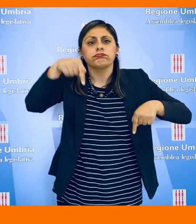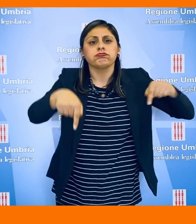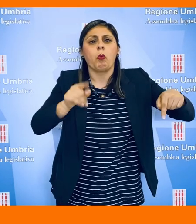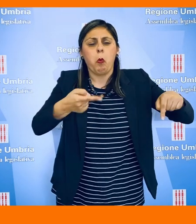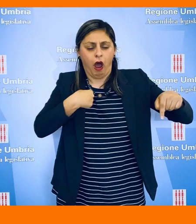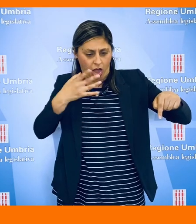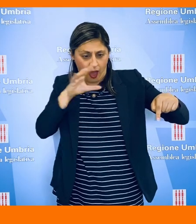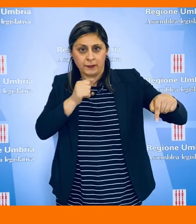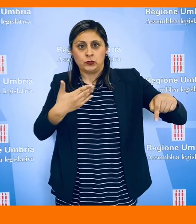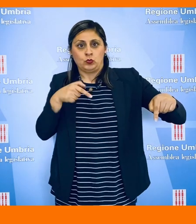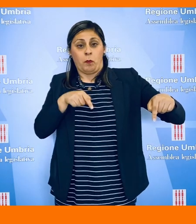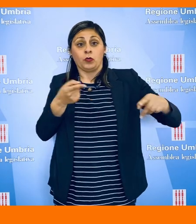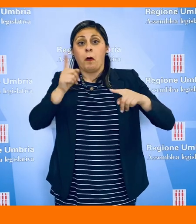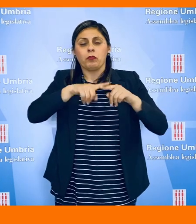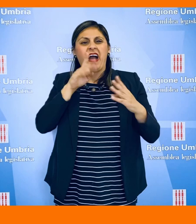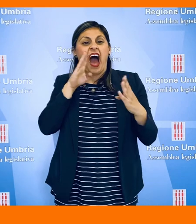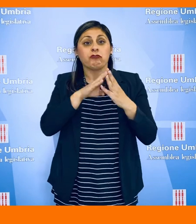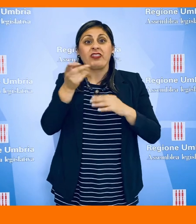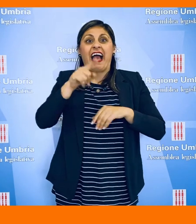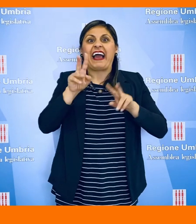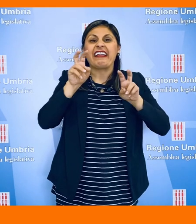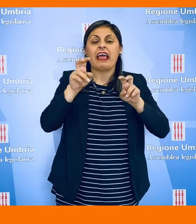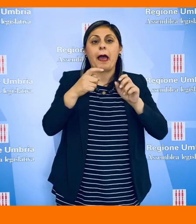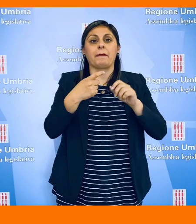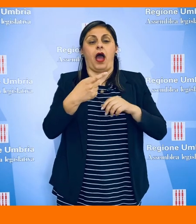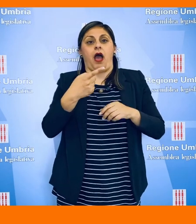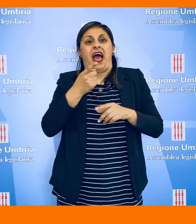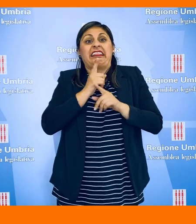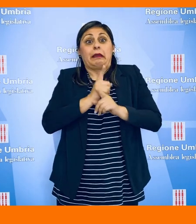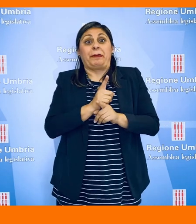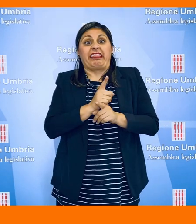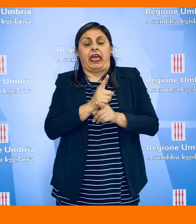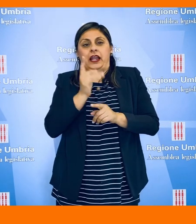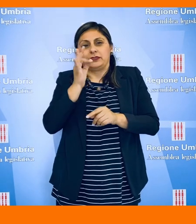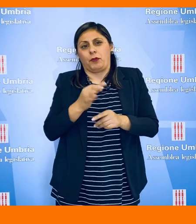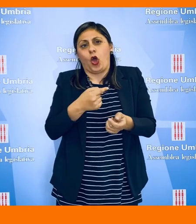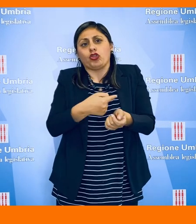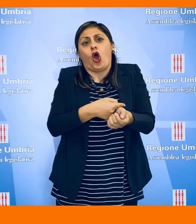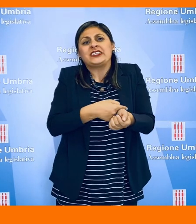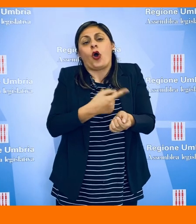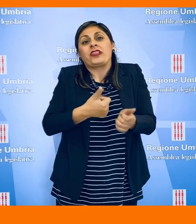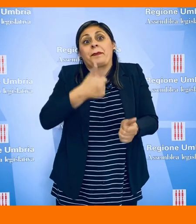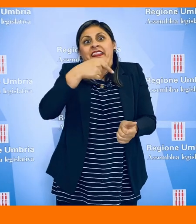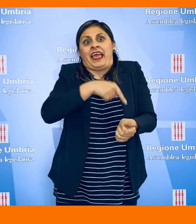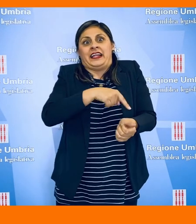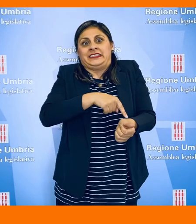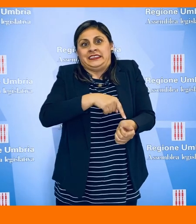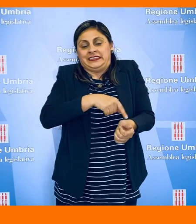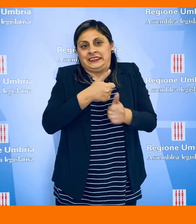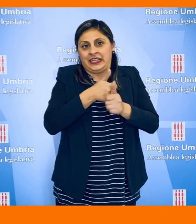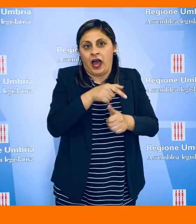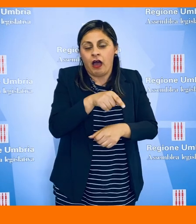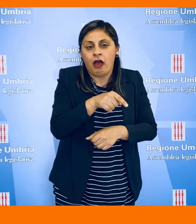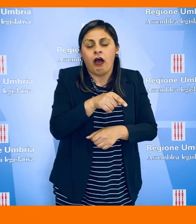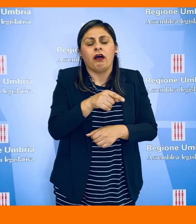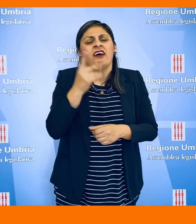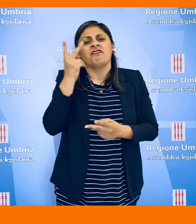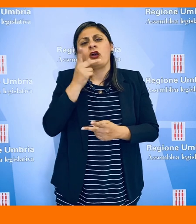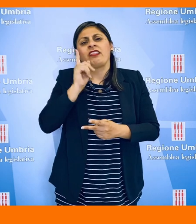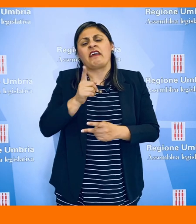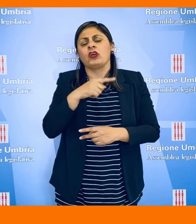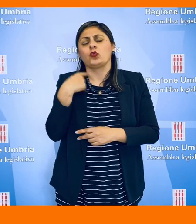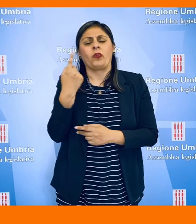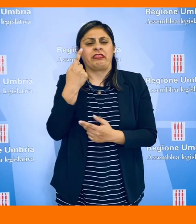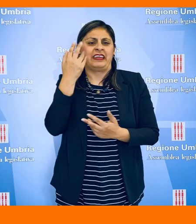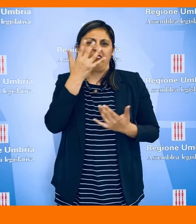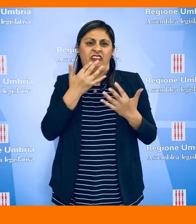tema delle dipendenze, in particolare quella della tossicodipendenza, è ovvio che dobbiamo tutti riflettere su quelle che sono le